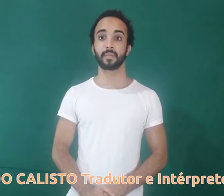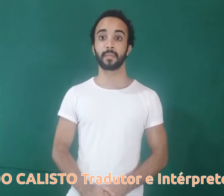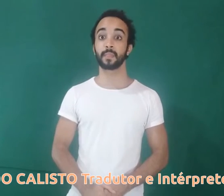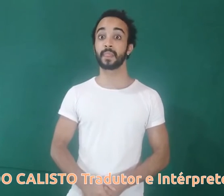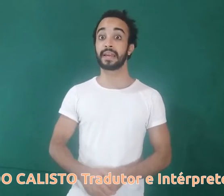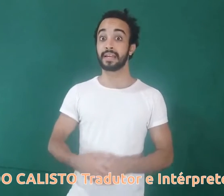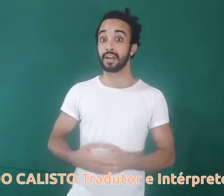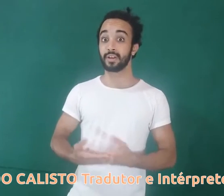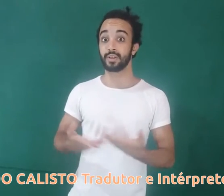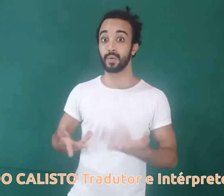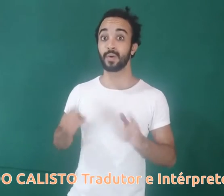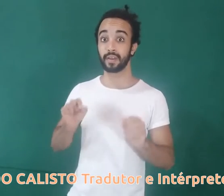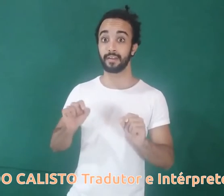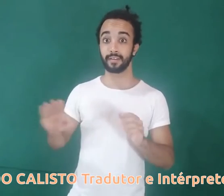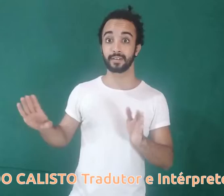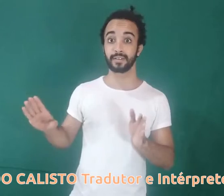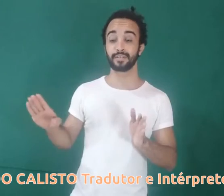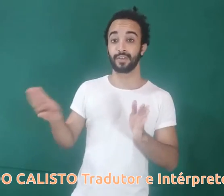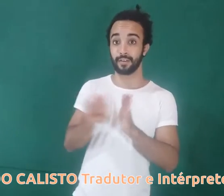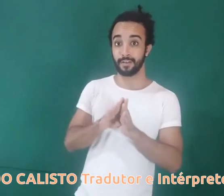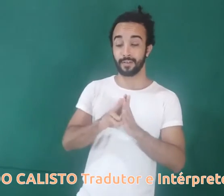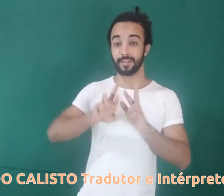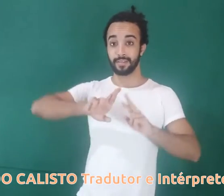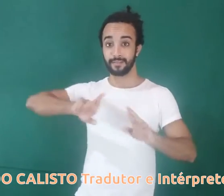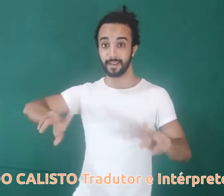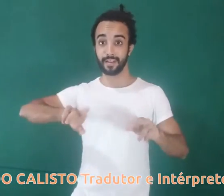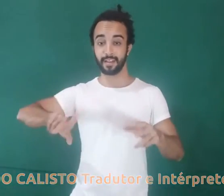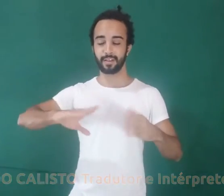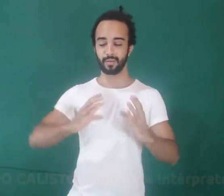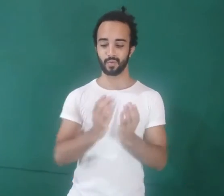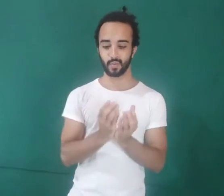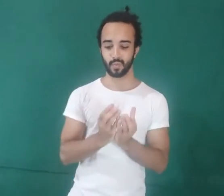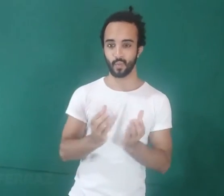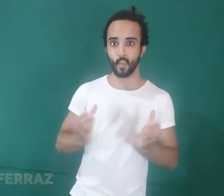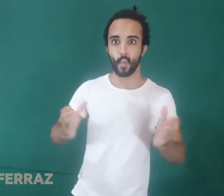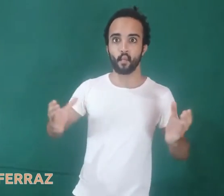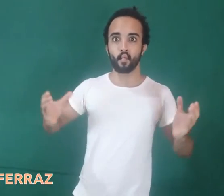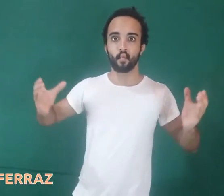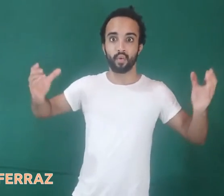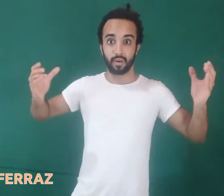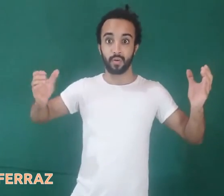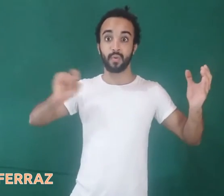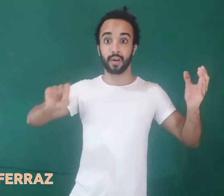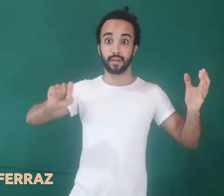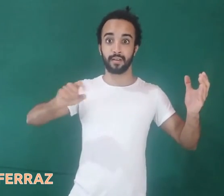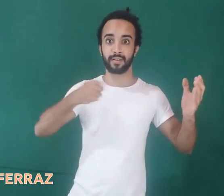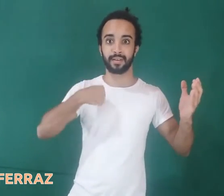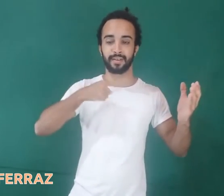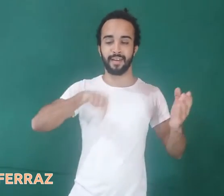Podem ir chegando, que diferente do Titanic, aqui sempre tem espaço para mais um, nesse Bote Salva-Vidas,